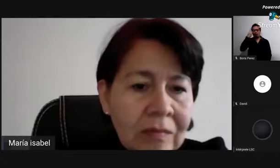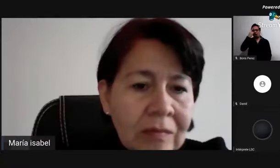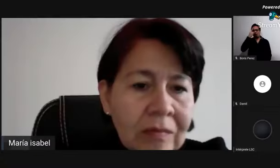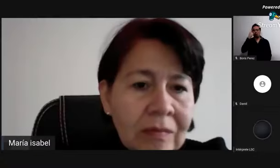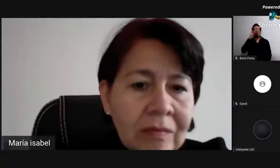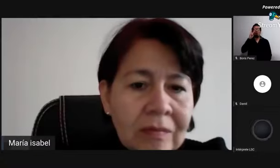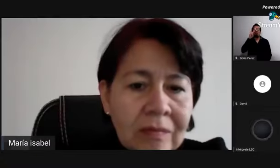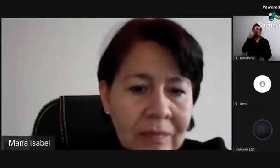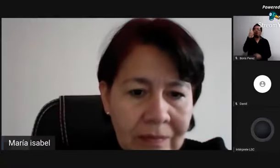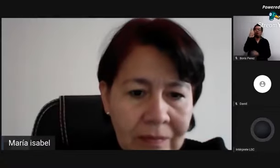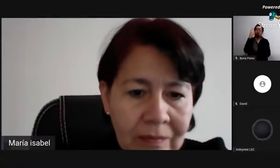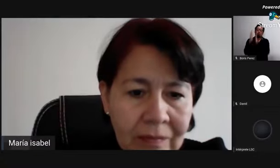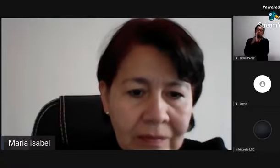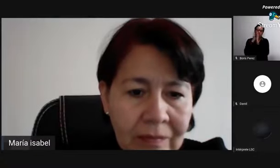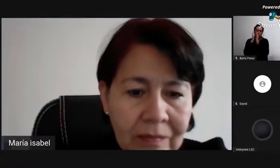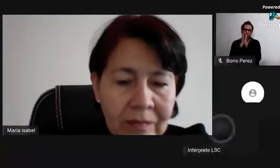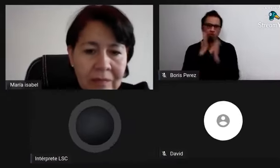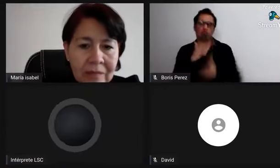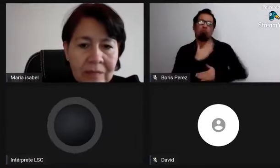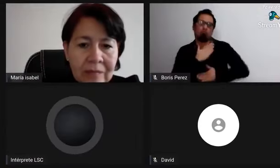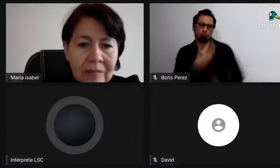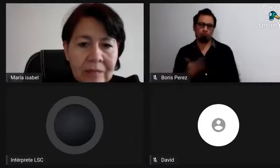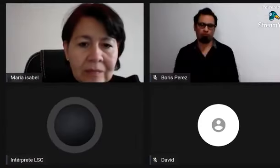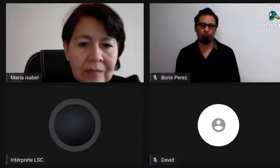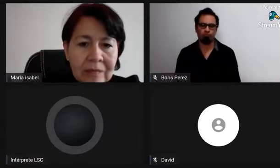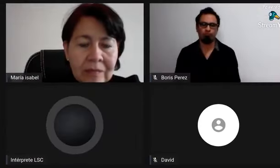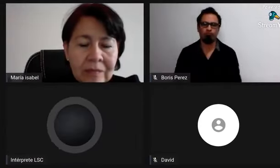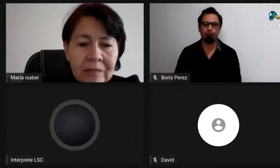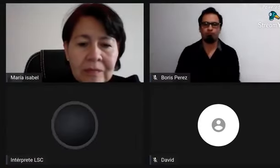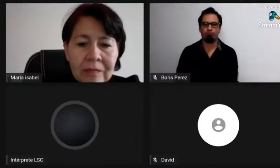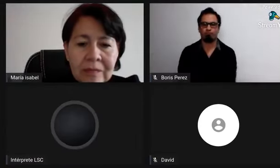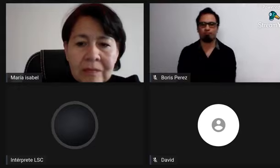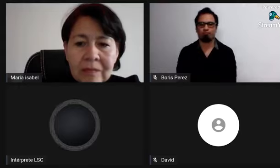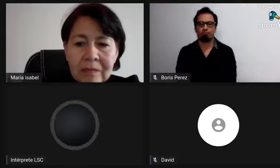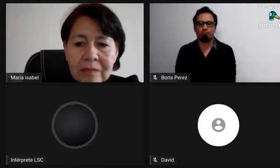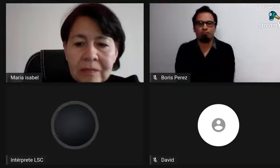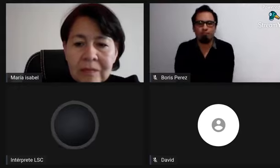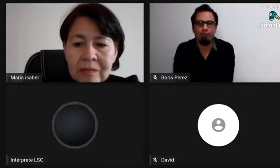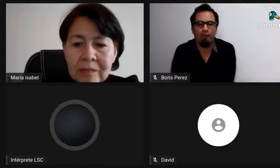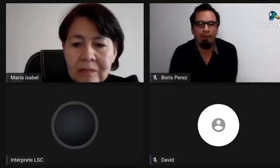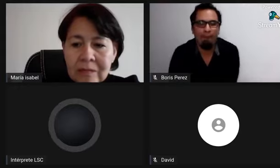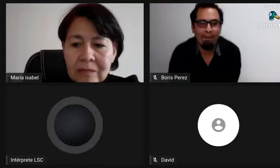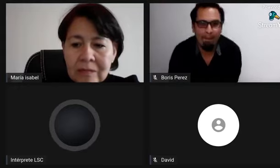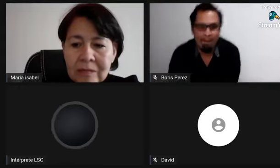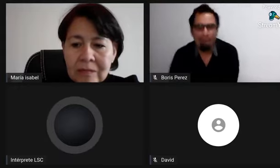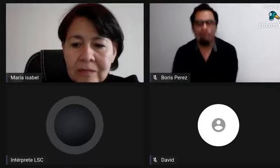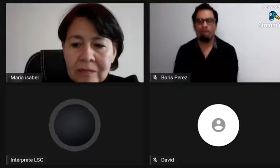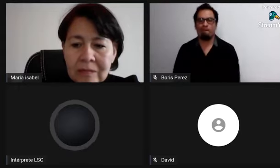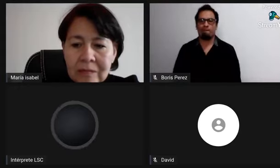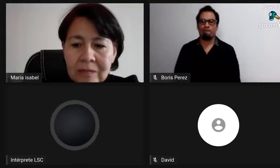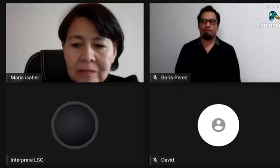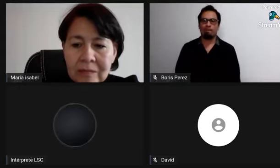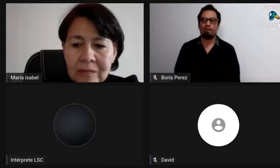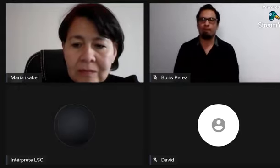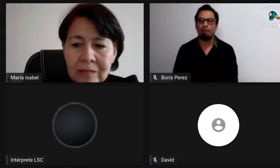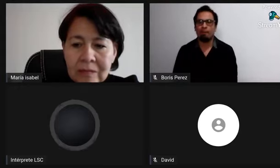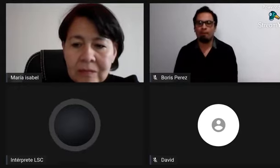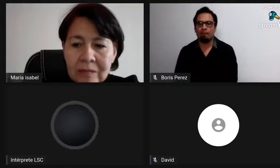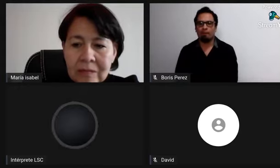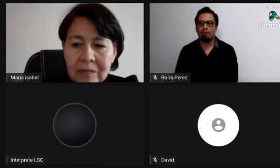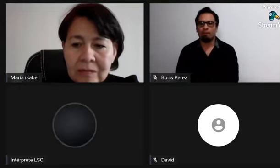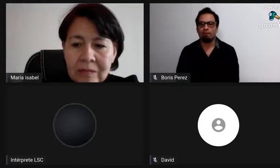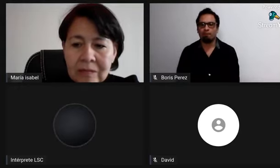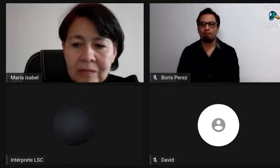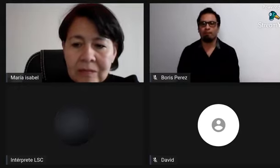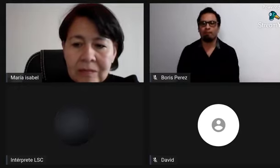que les amplíe un poco más de datos acerca de esto o de pronto sienten que le falta información, me lo hacen saber para poder compartir